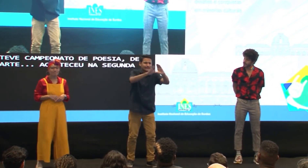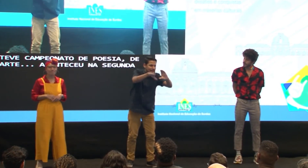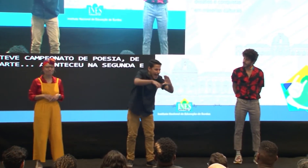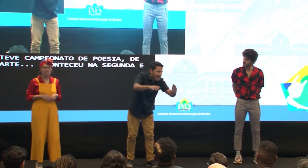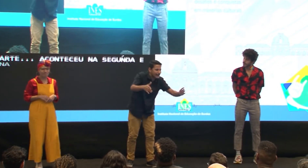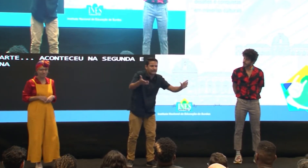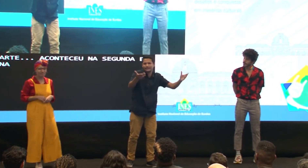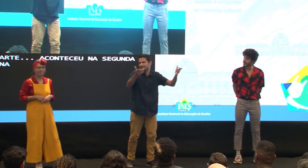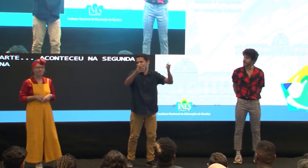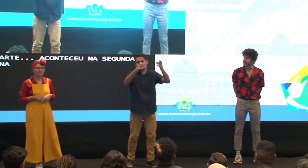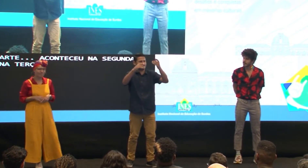crianças.